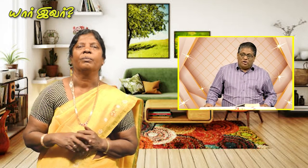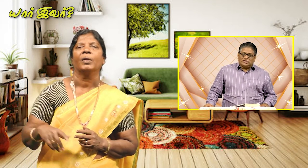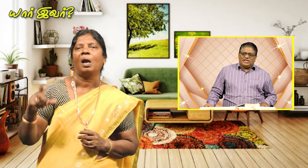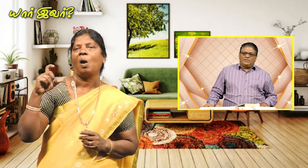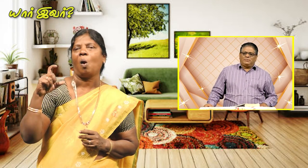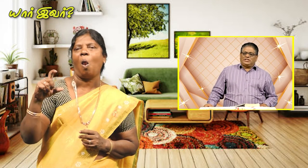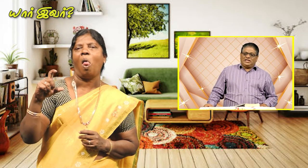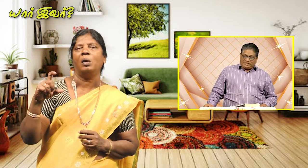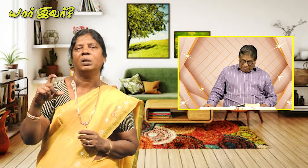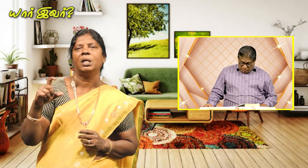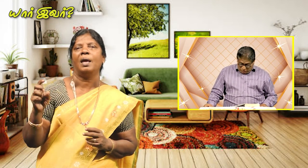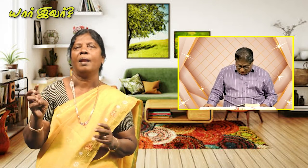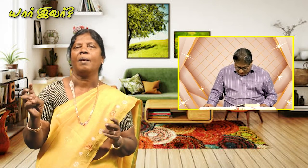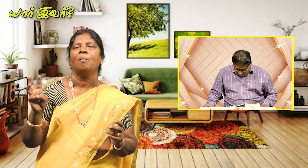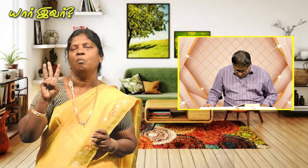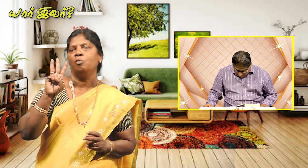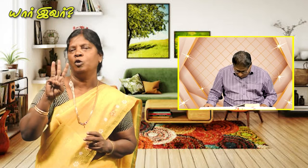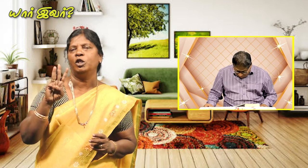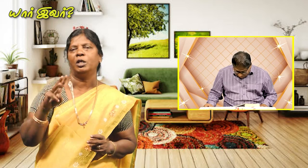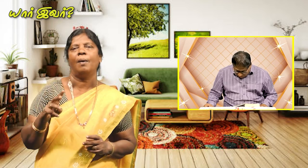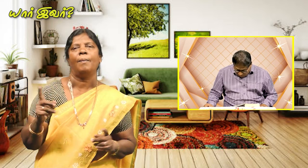இந்த கொலோசியர் புத்தகத்துல